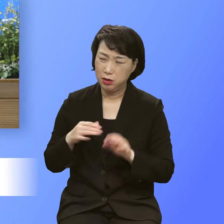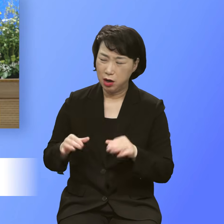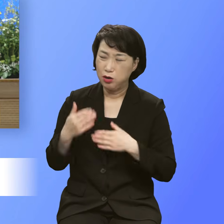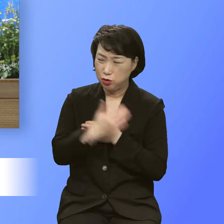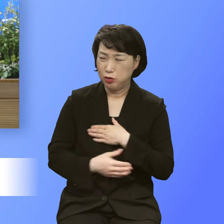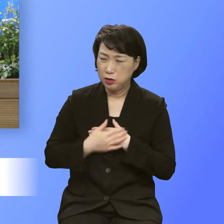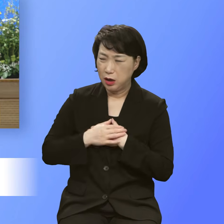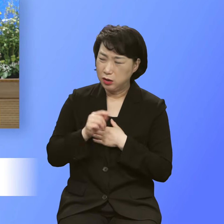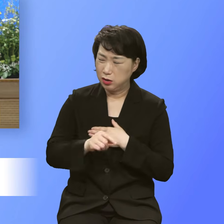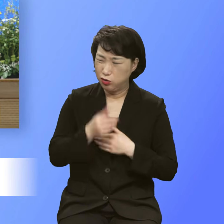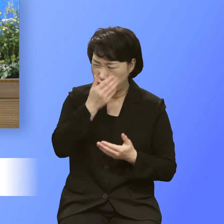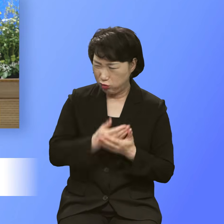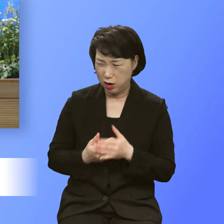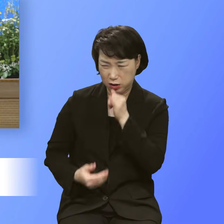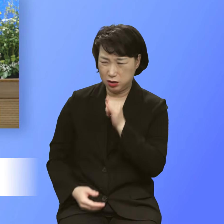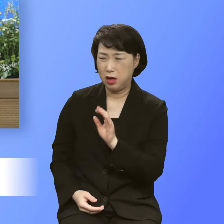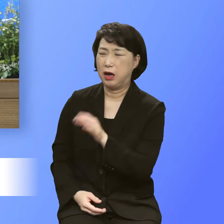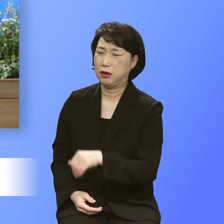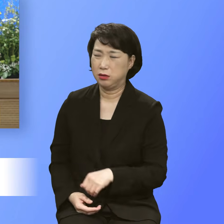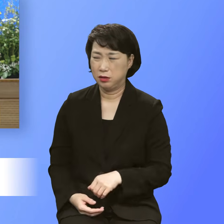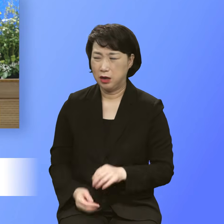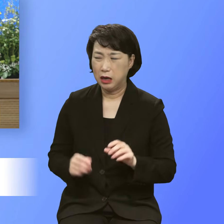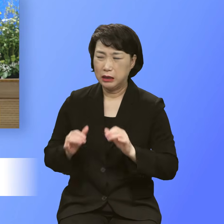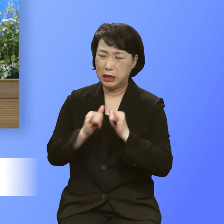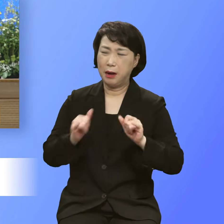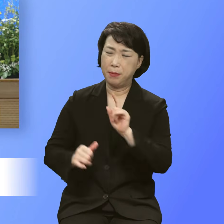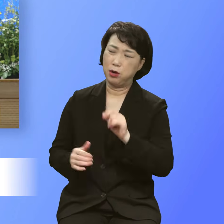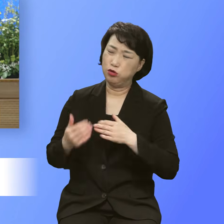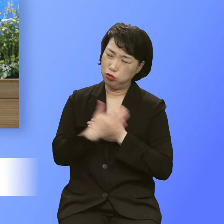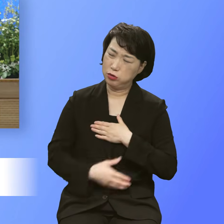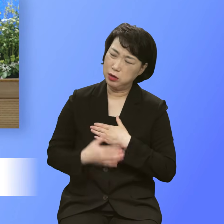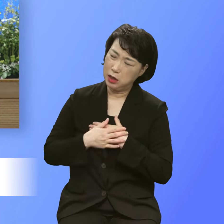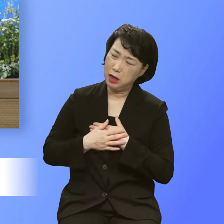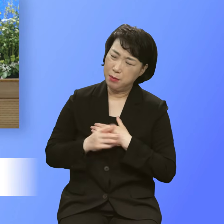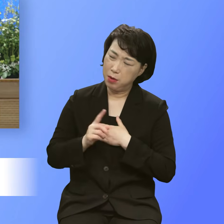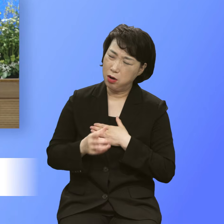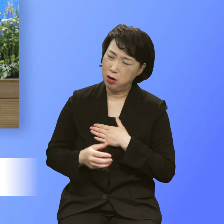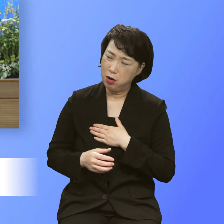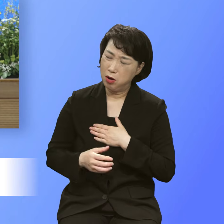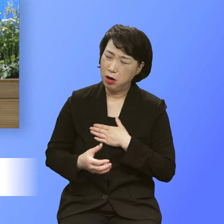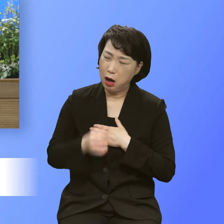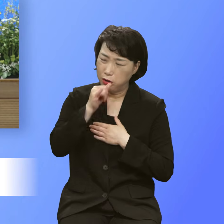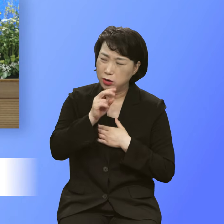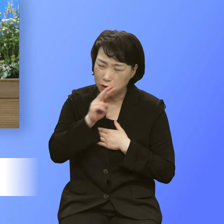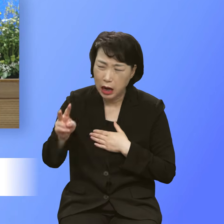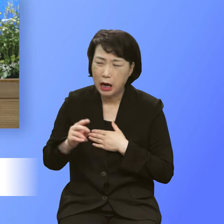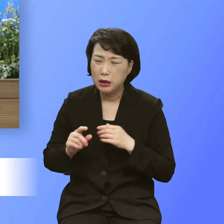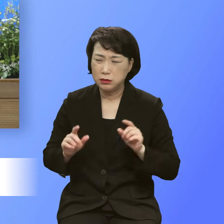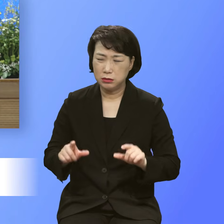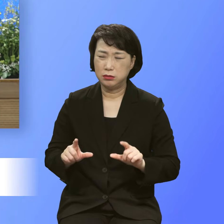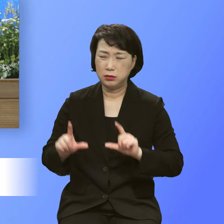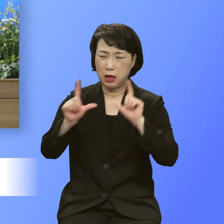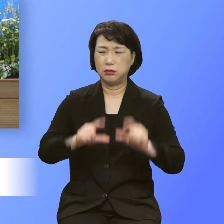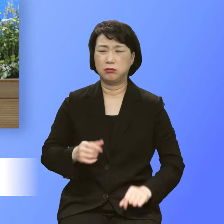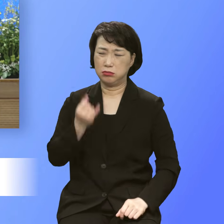육신의 것이 중요하잖아. 그래서 사람이 육신의 것이 있어야 그래도 대단한 존재